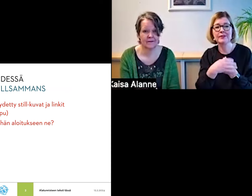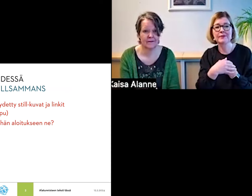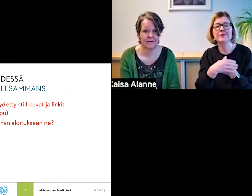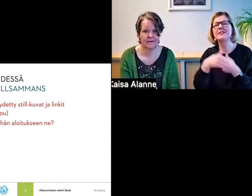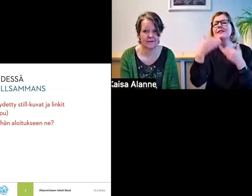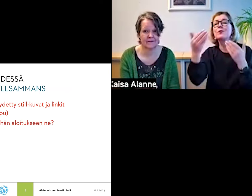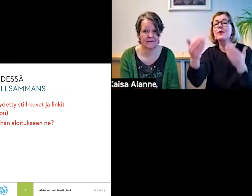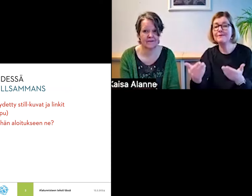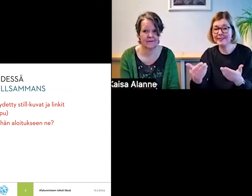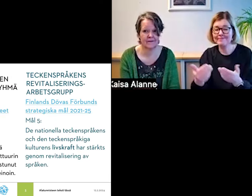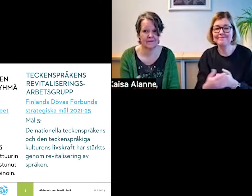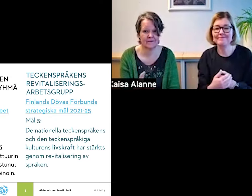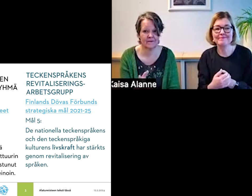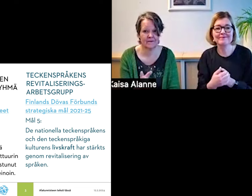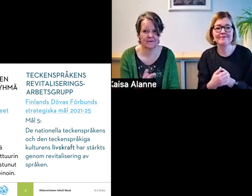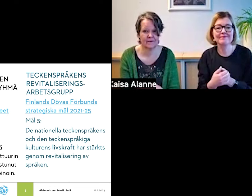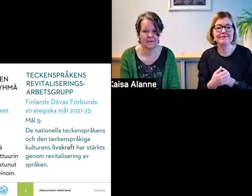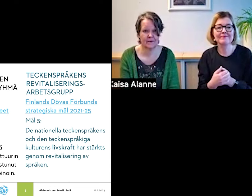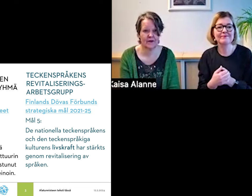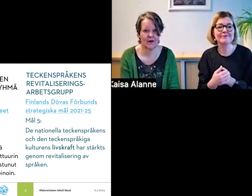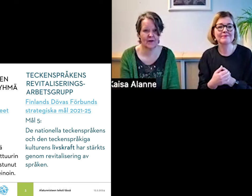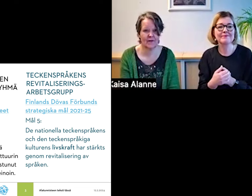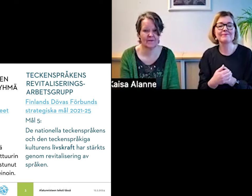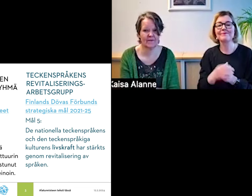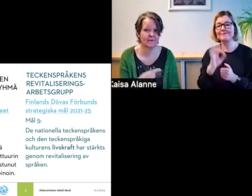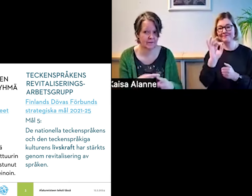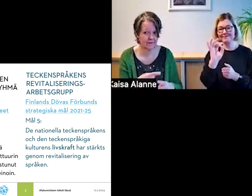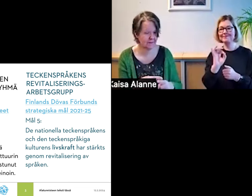Meiltä puuttuu siitä kuvaa. Otetaan vielä seuraava.